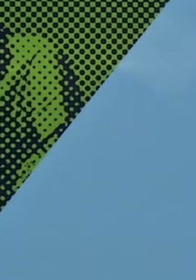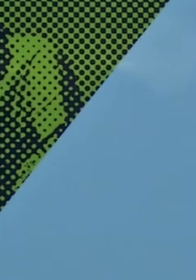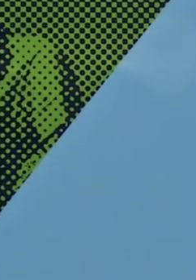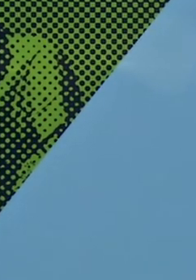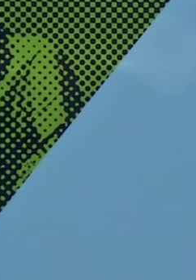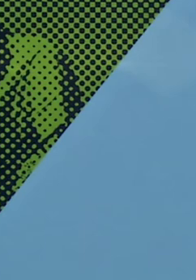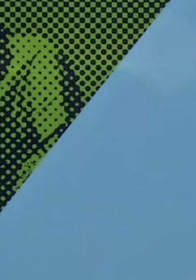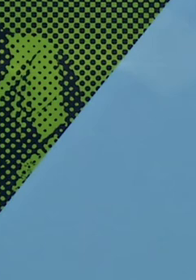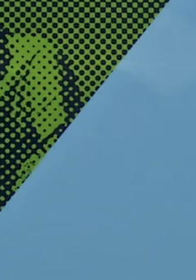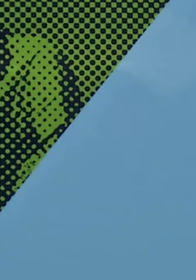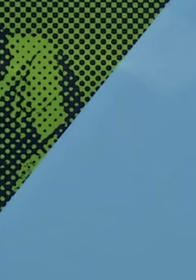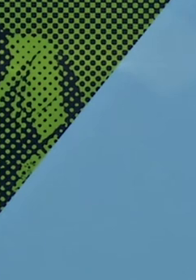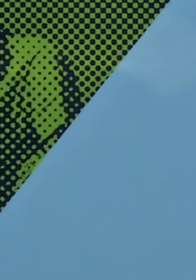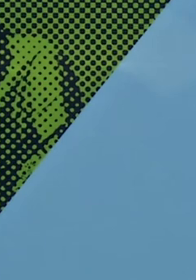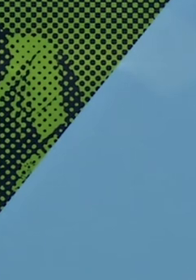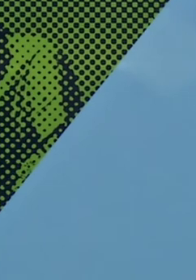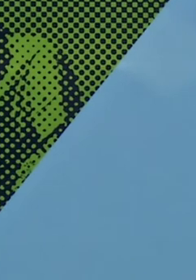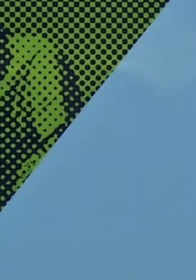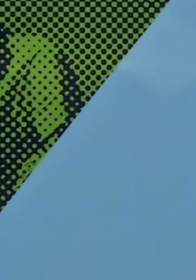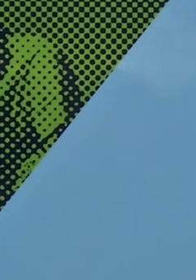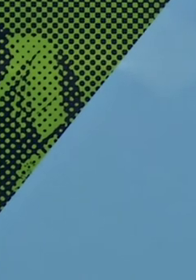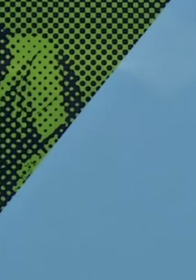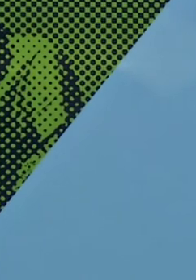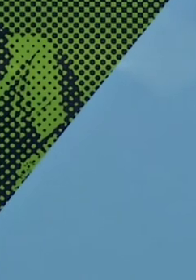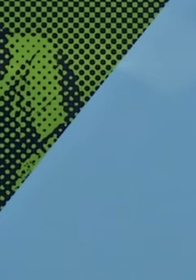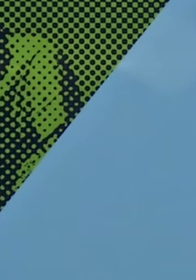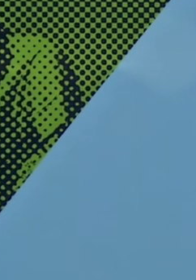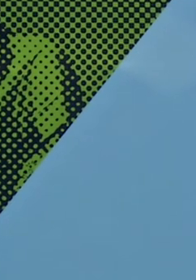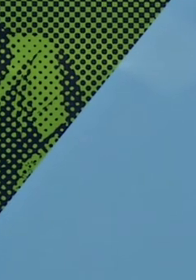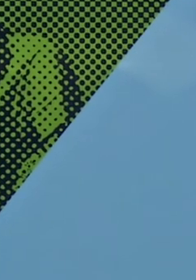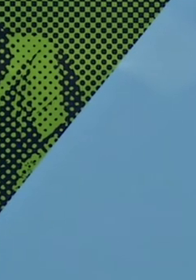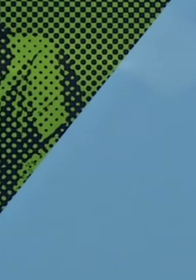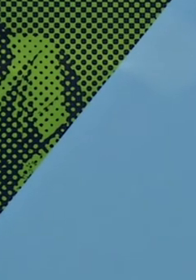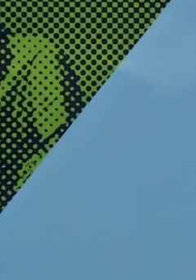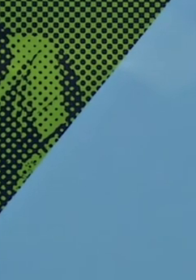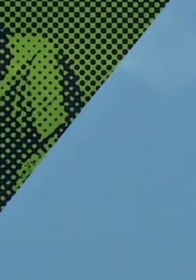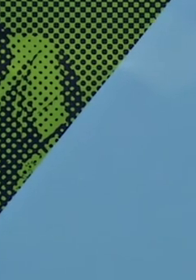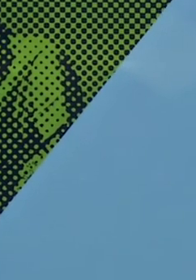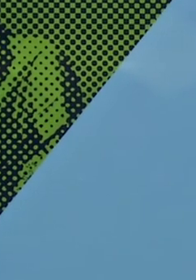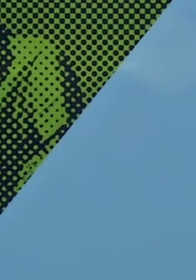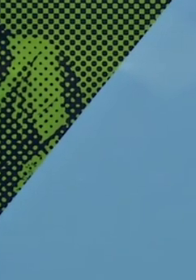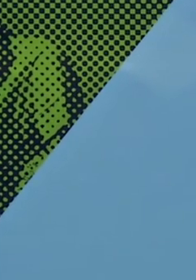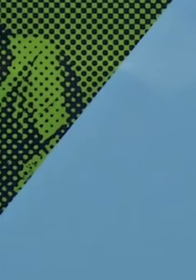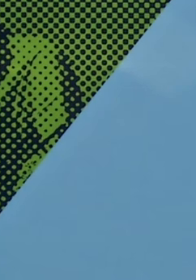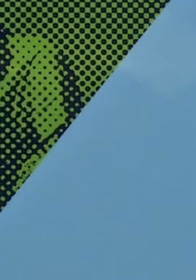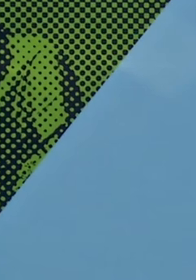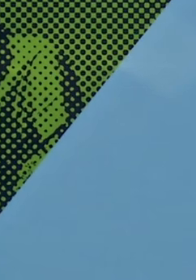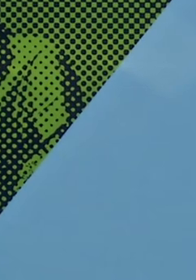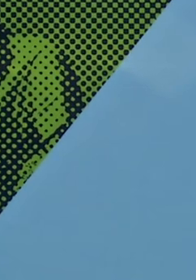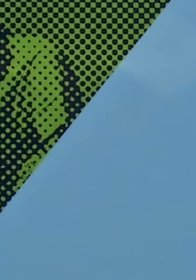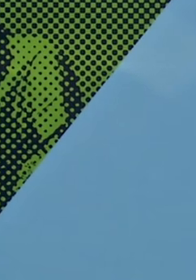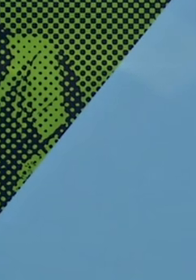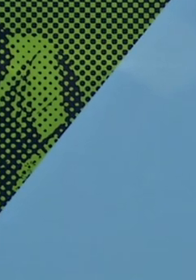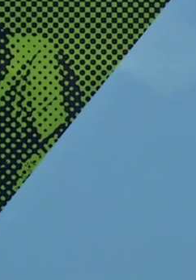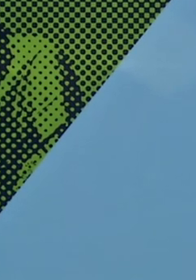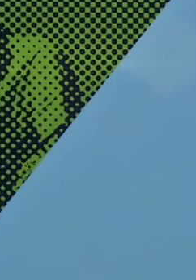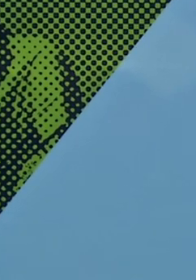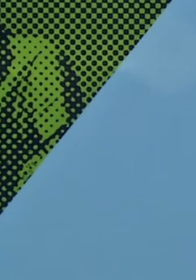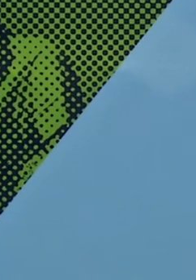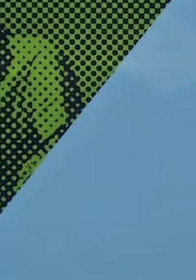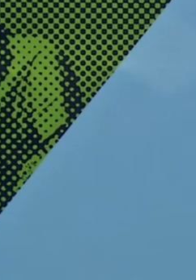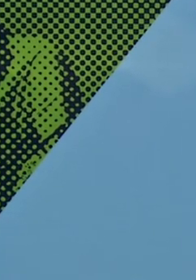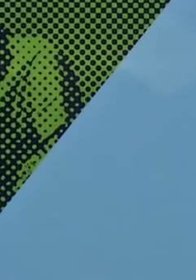Copenhagen på det här sätt som vi har idag? Så det är inte länge sedan. Men när vi fick bron, där börjar